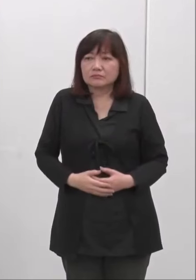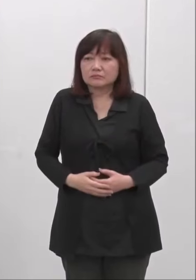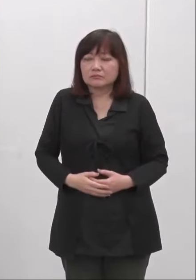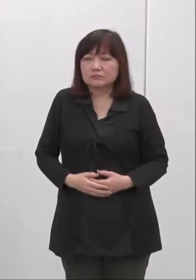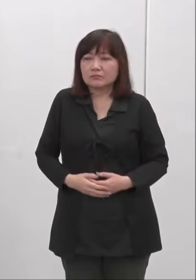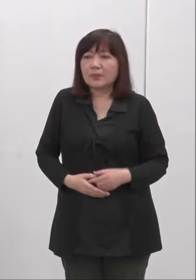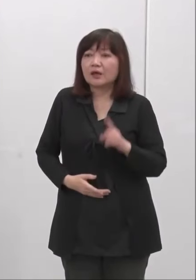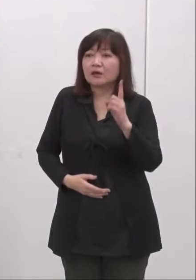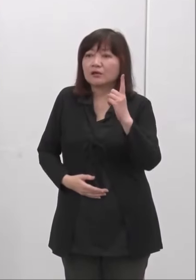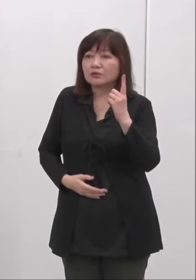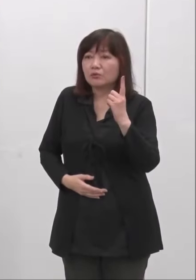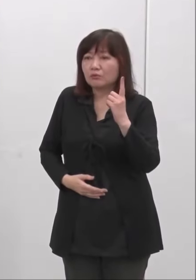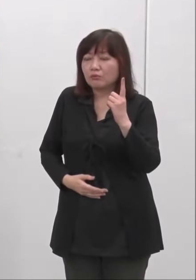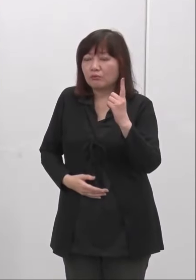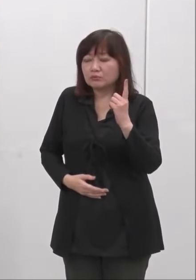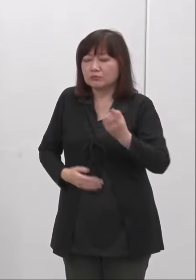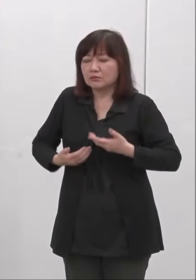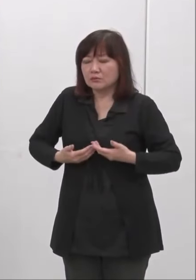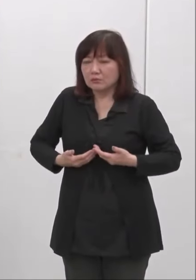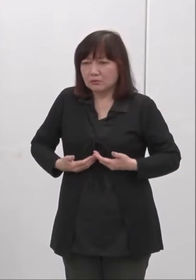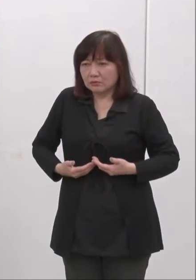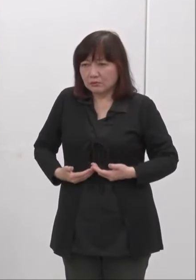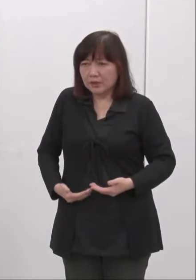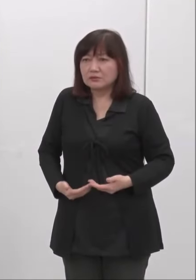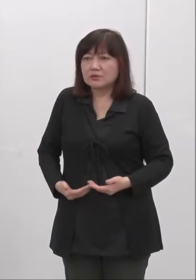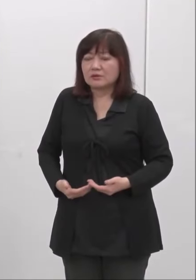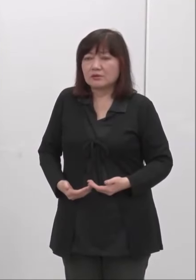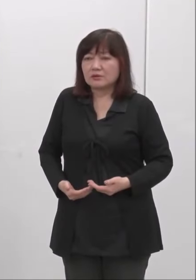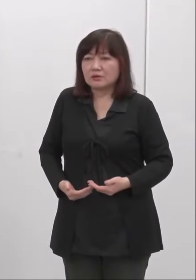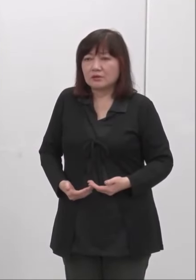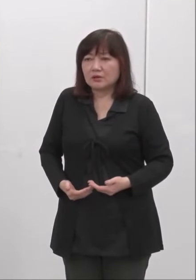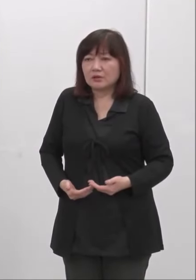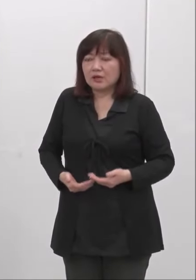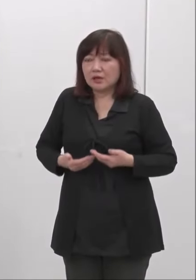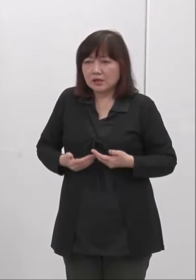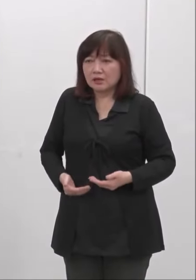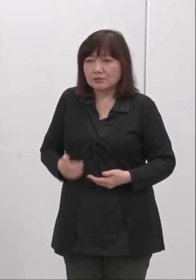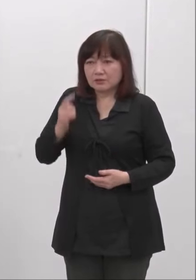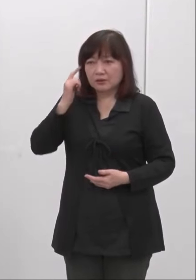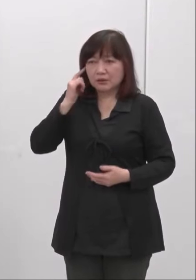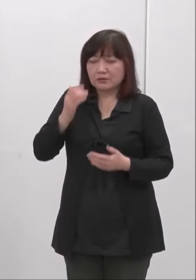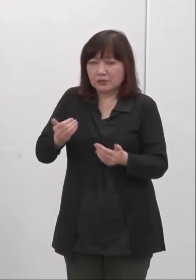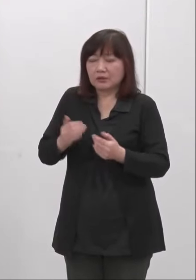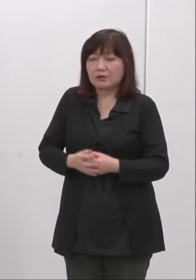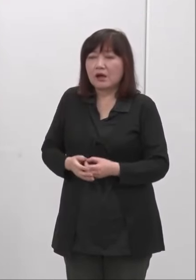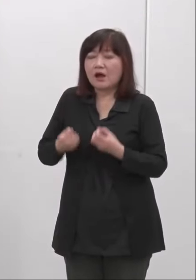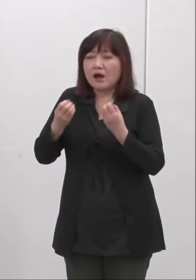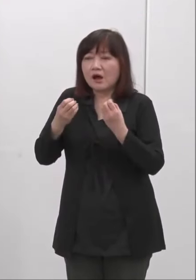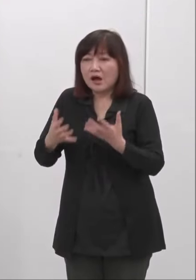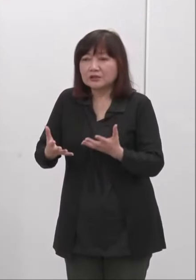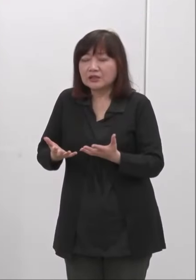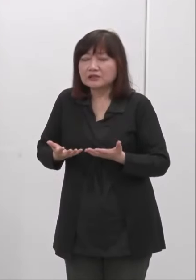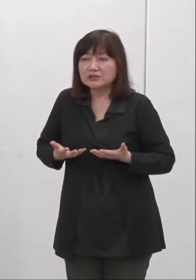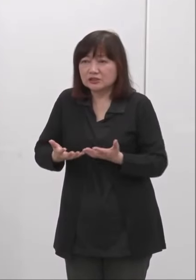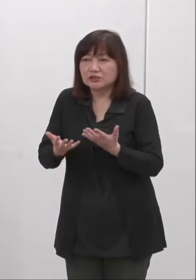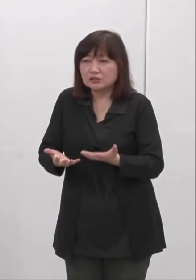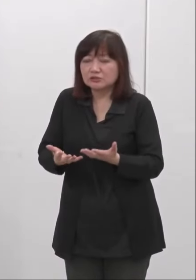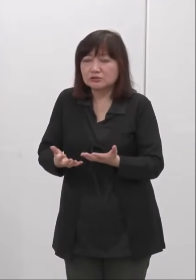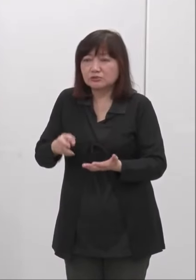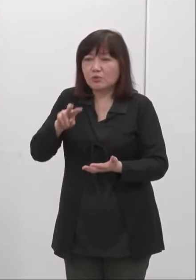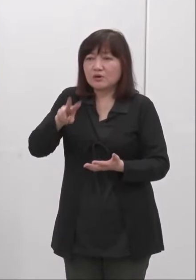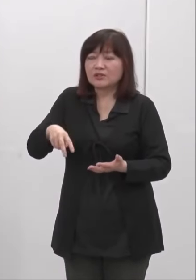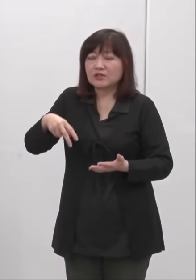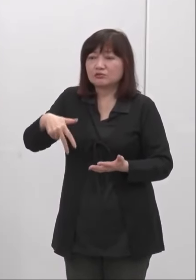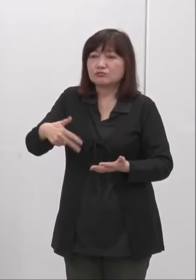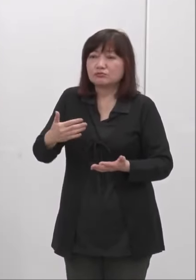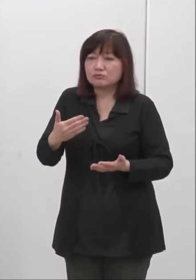一つこう冷静にならないといけないべき点は、こう新たな地震のリスクが関西で見つかった